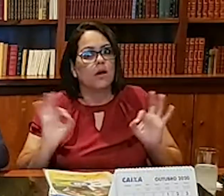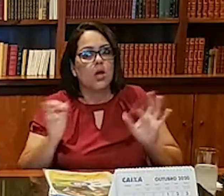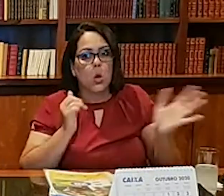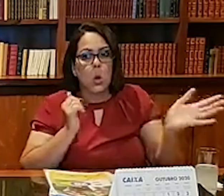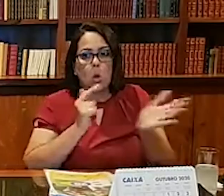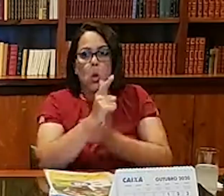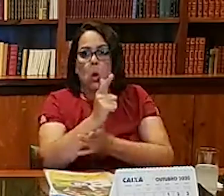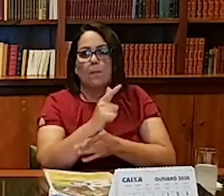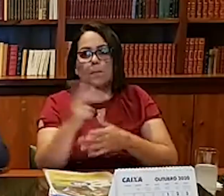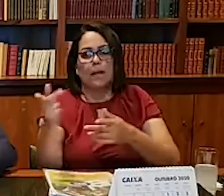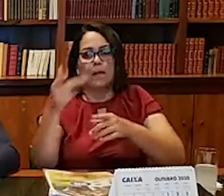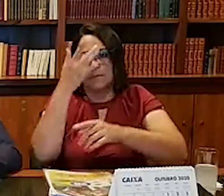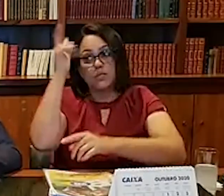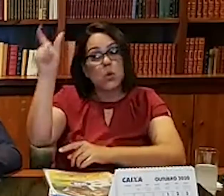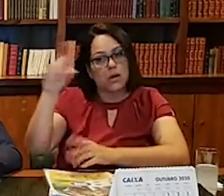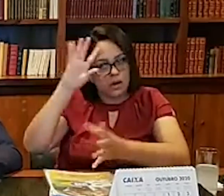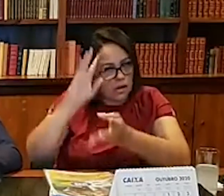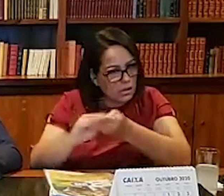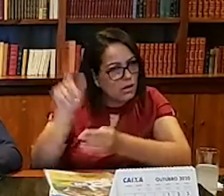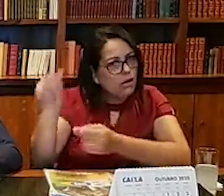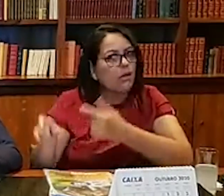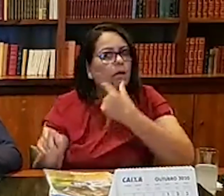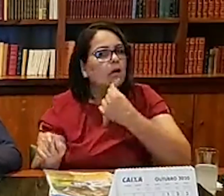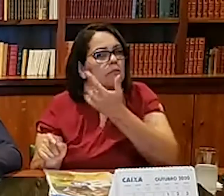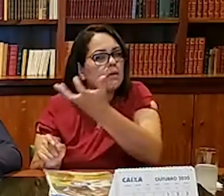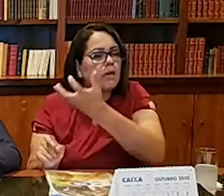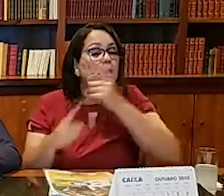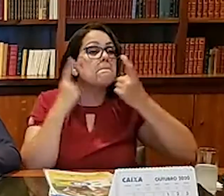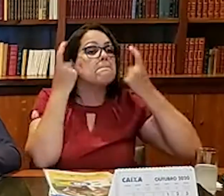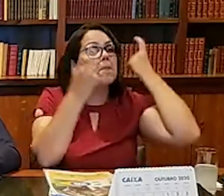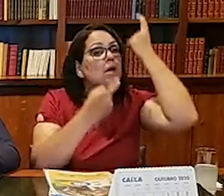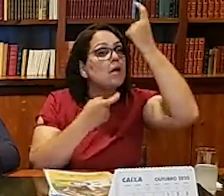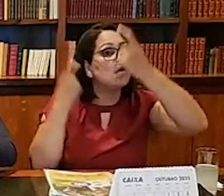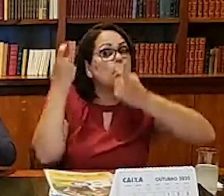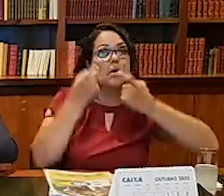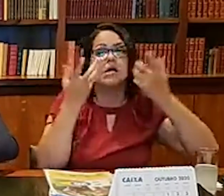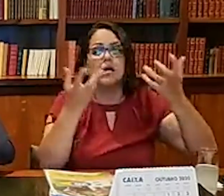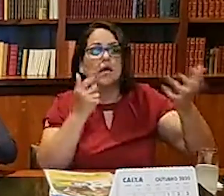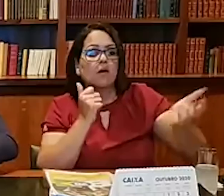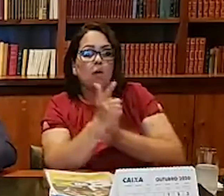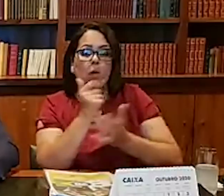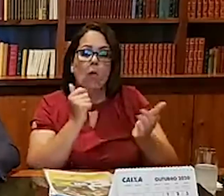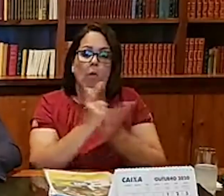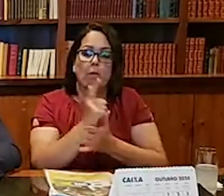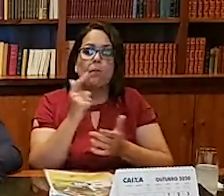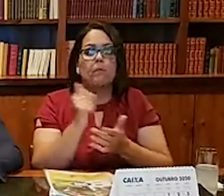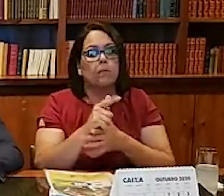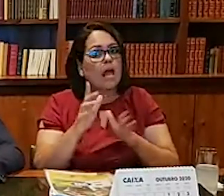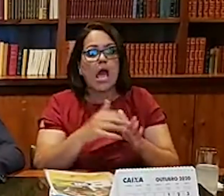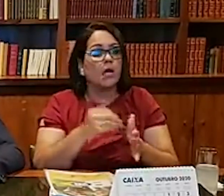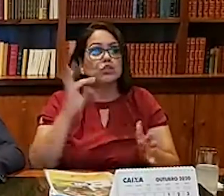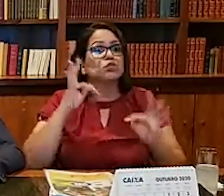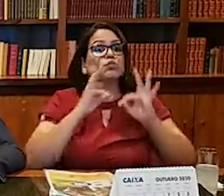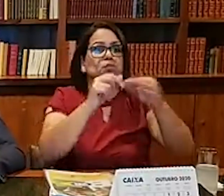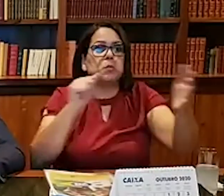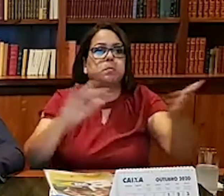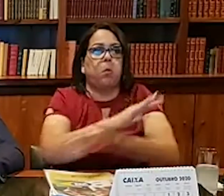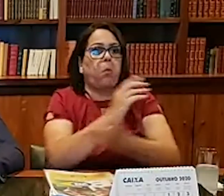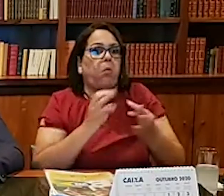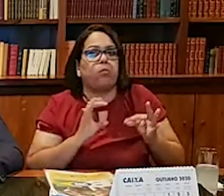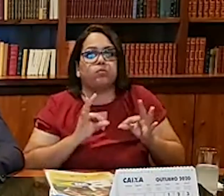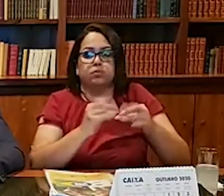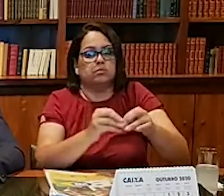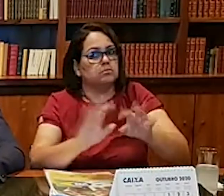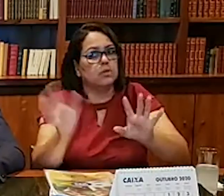preço aqui um caboclo aí quer já tá muito preocupado um caboclo aí que quer que estava sendo Vocês compraram a medicação é assim não nós vamos